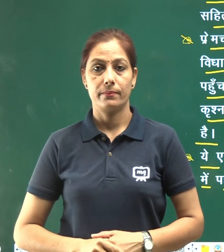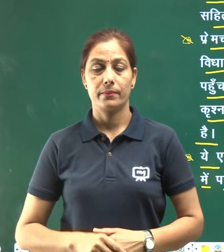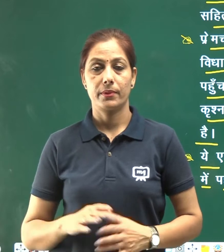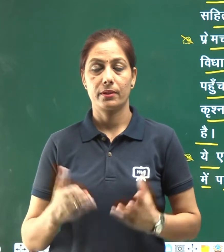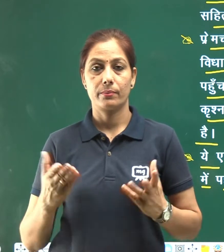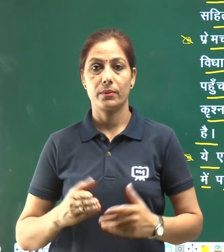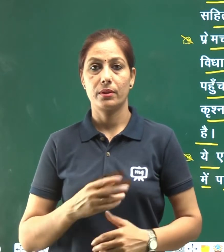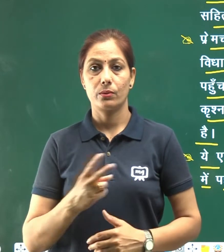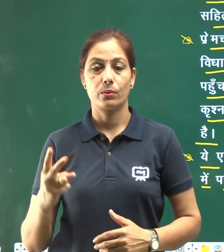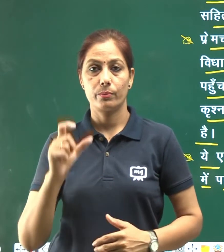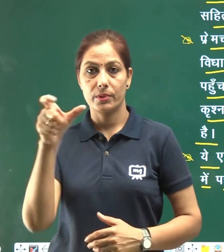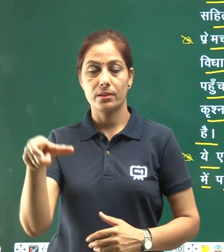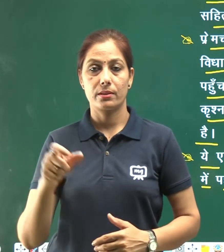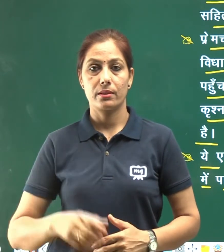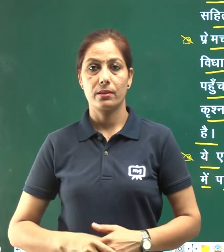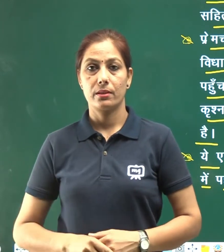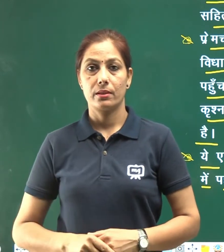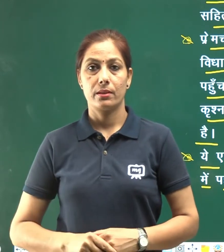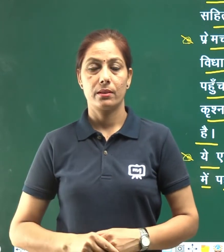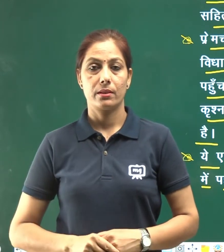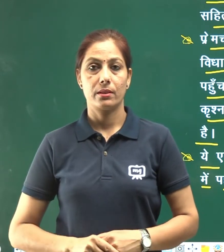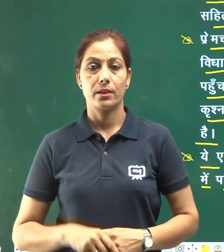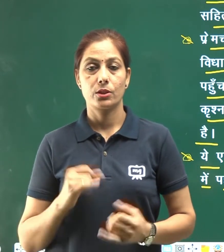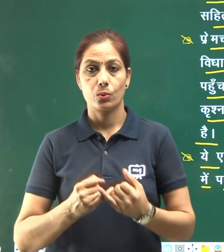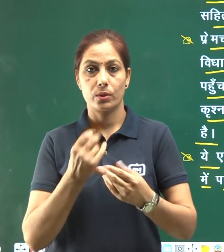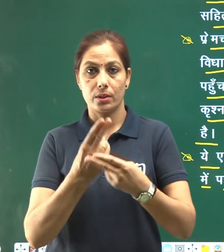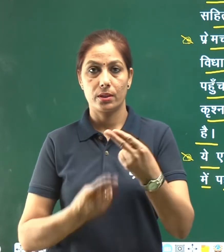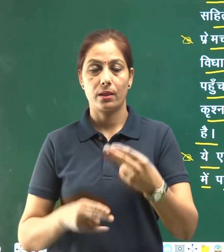यद्यपि इन्होंने कहानी के अलावा